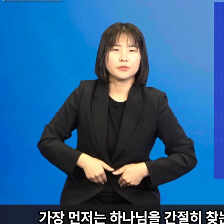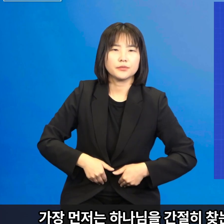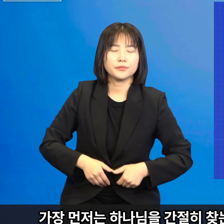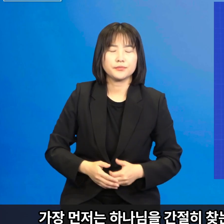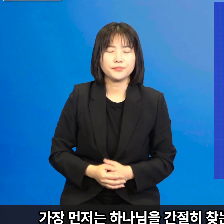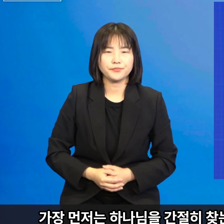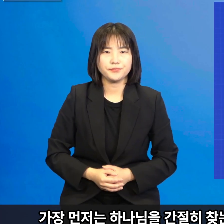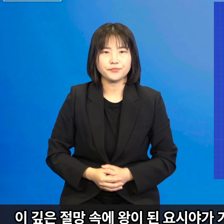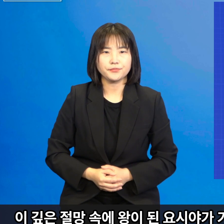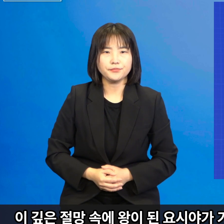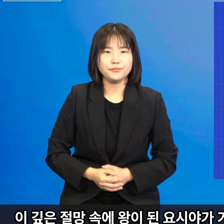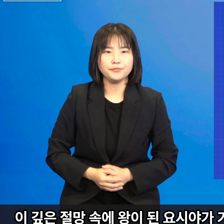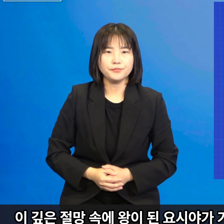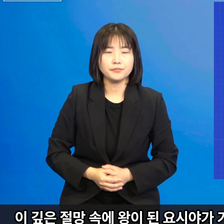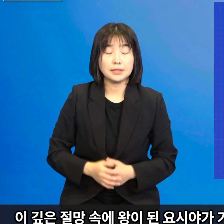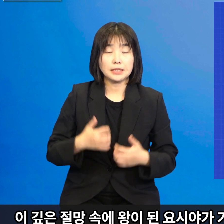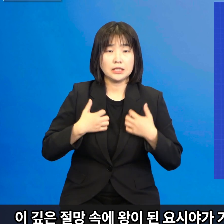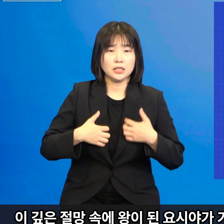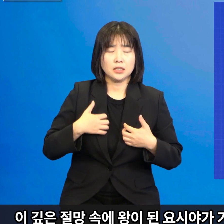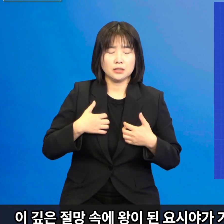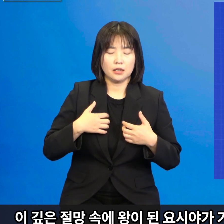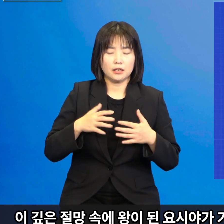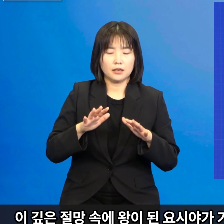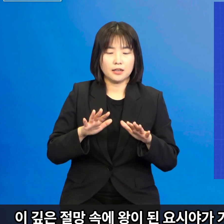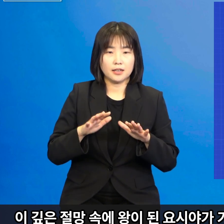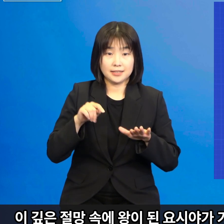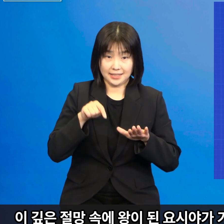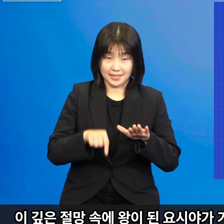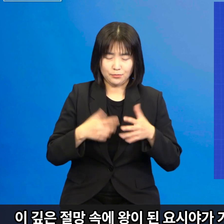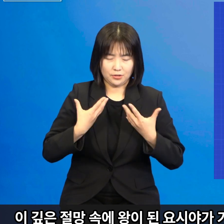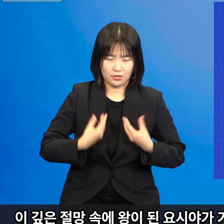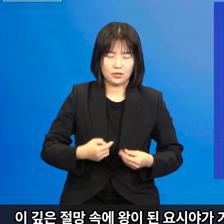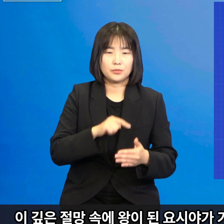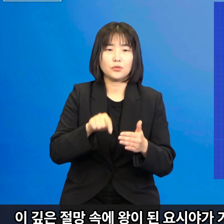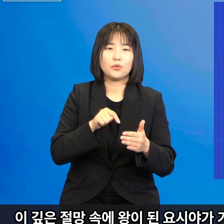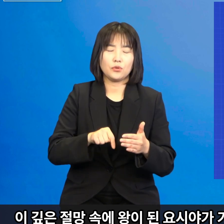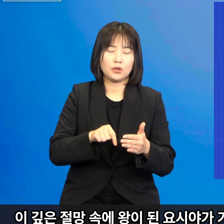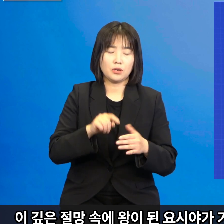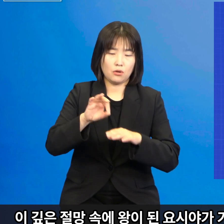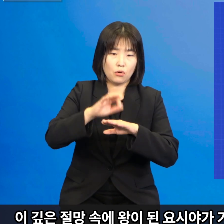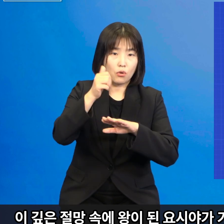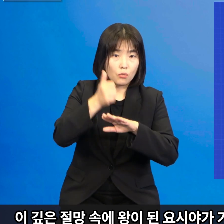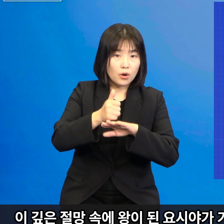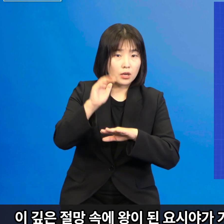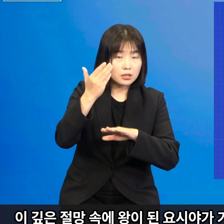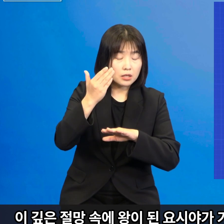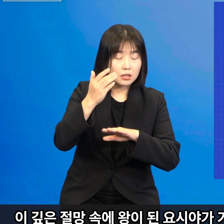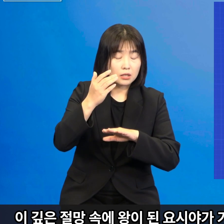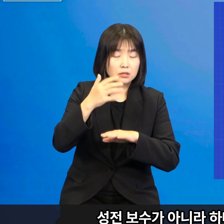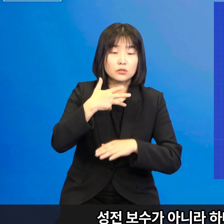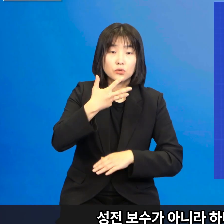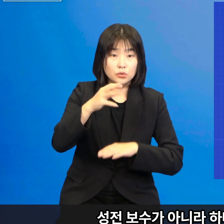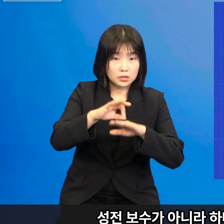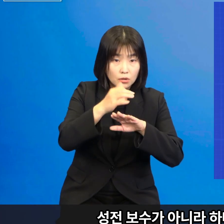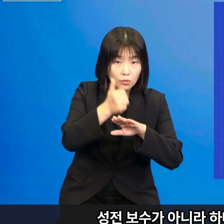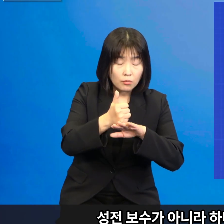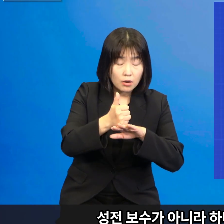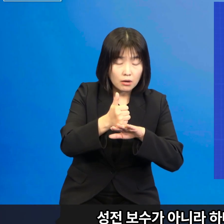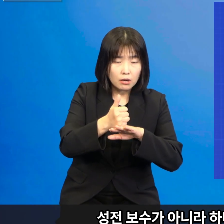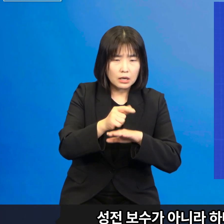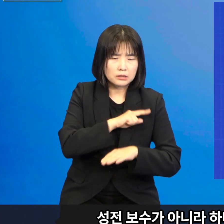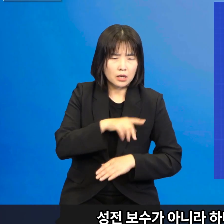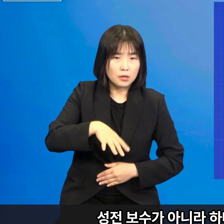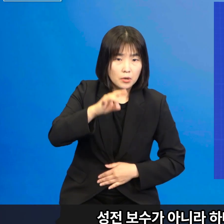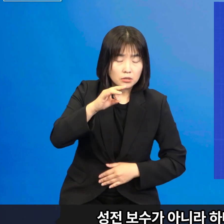거예요. 이 깊은 절망 속에 이제 왕이 된 요시야가 가장 먼저 한 것은 보수가 아니었습니다. 성전 보수가